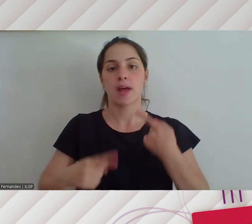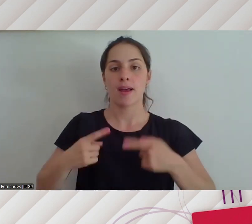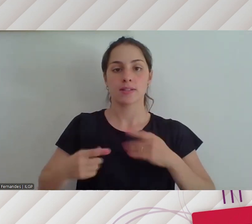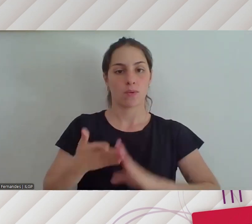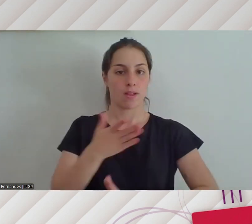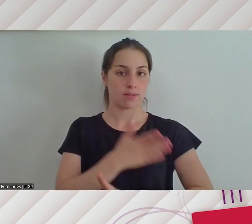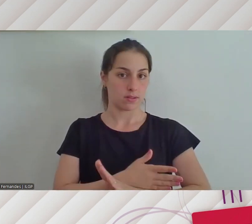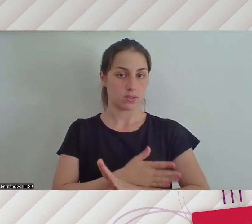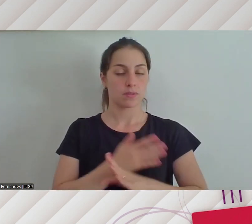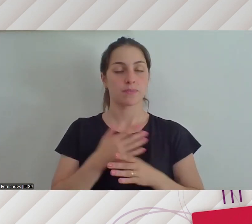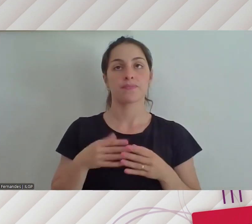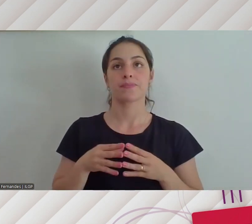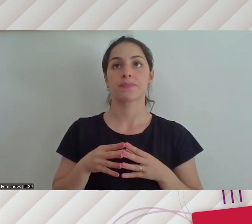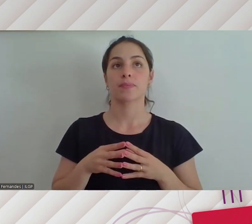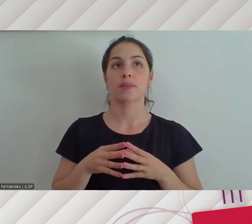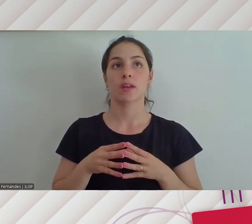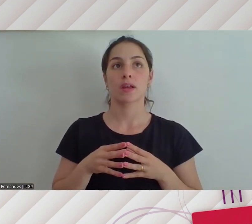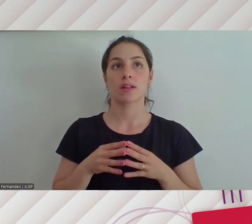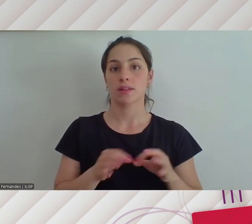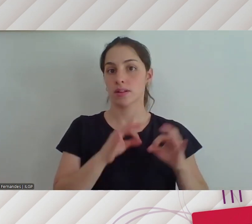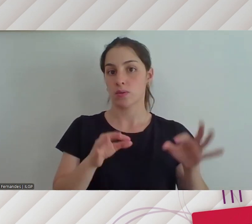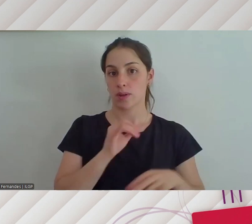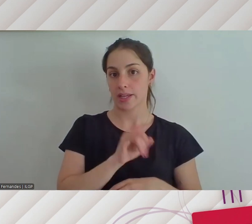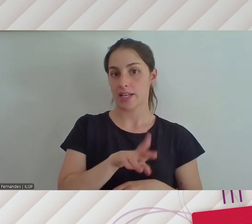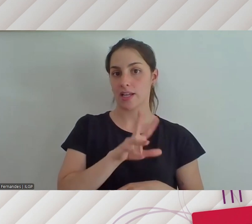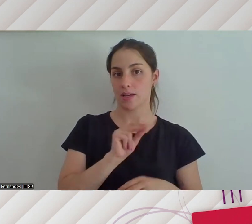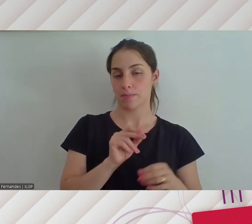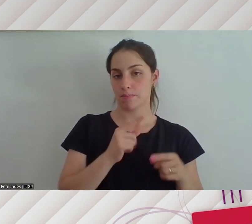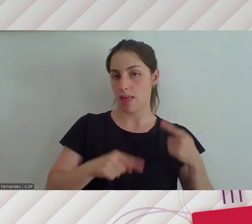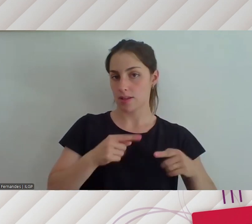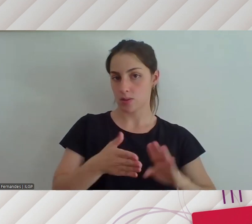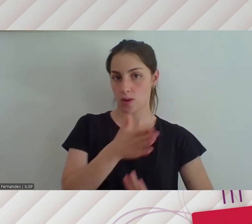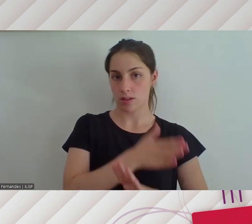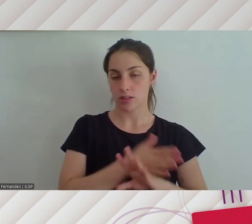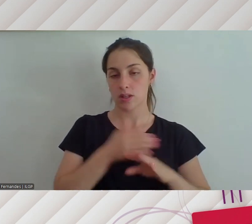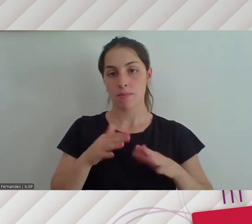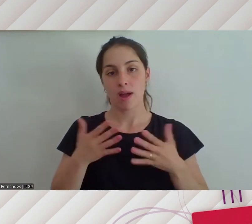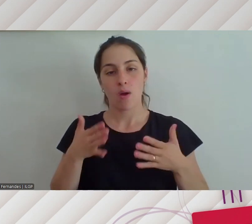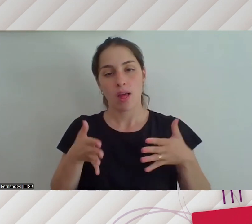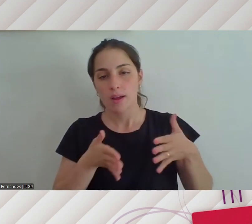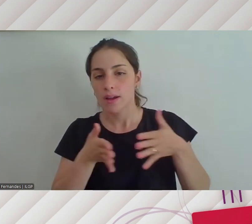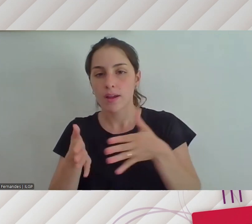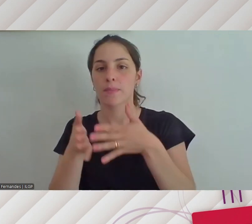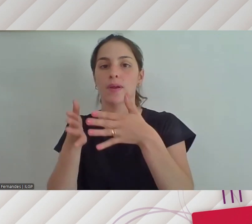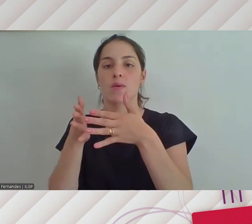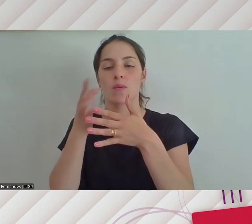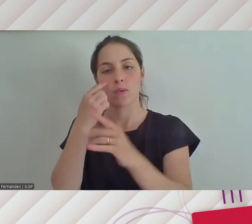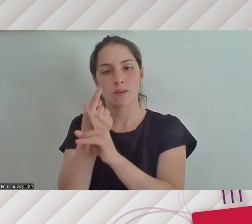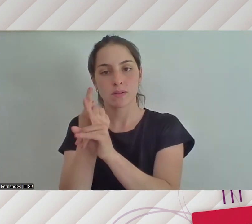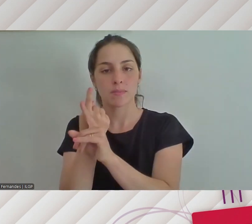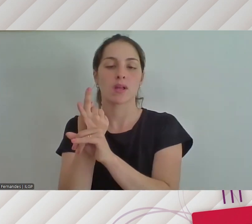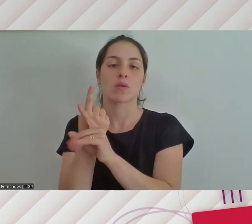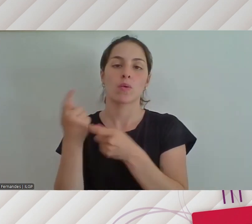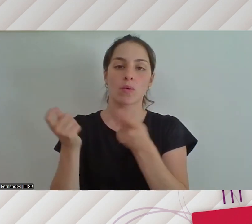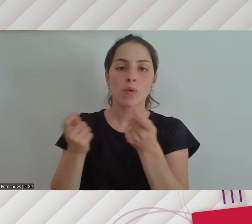hoje se projeta numa rede de caminhos dirigidos ao conhecimento e a uma melhor governação.